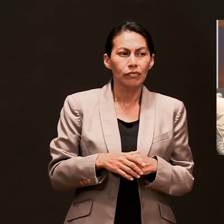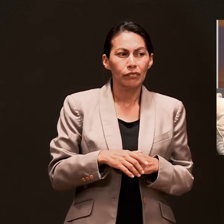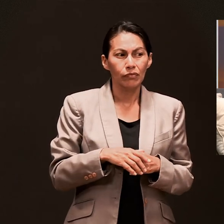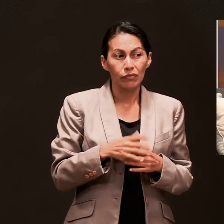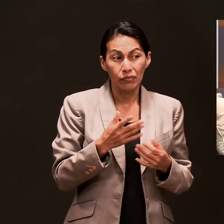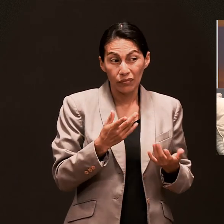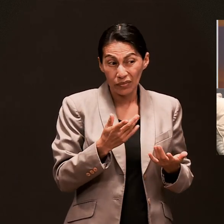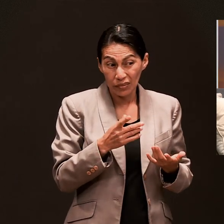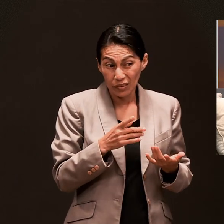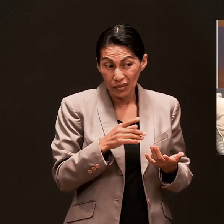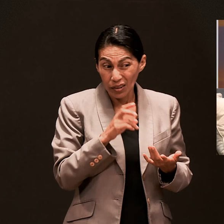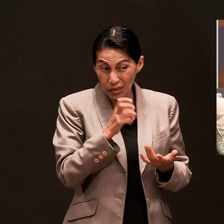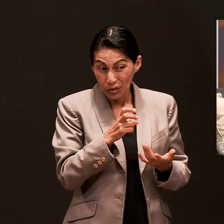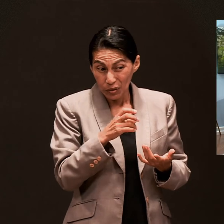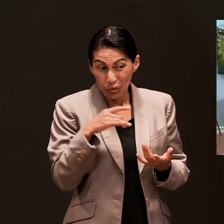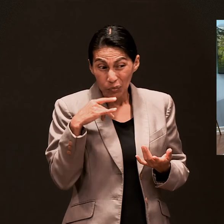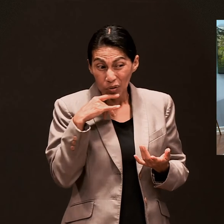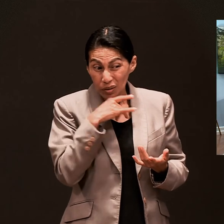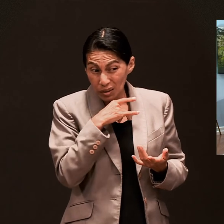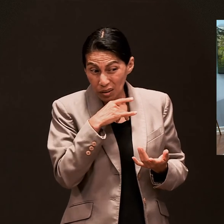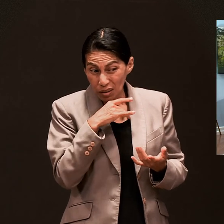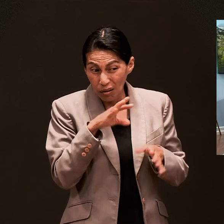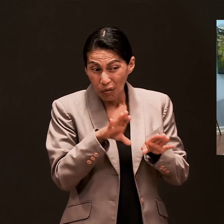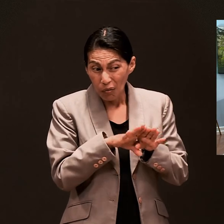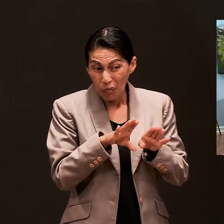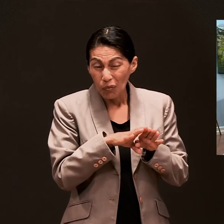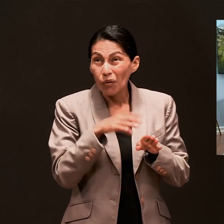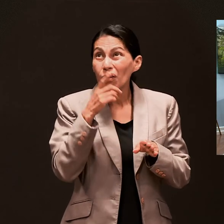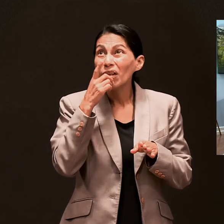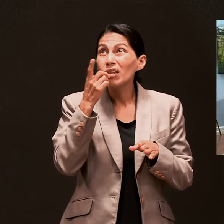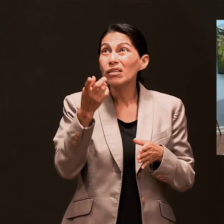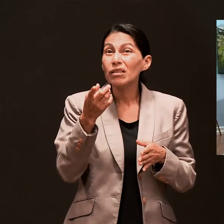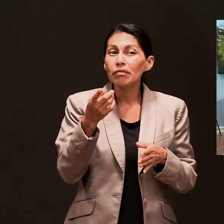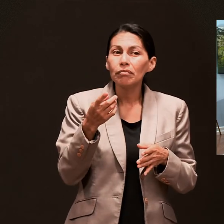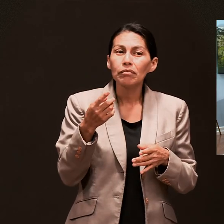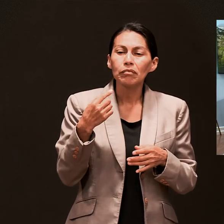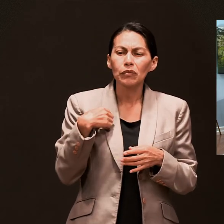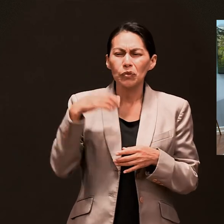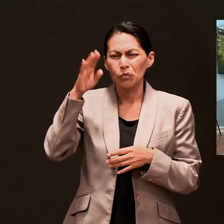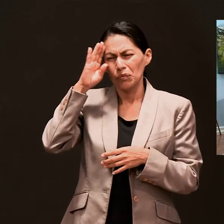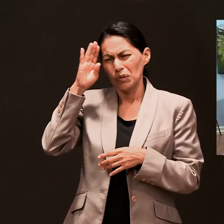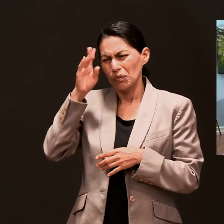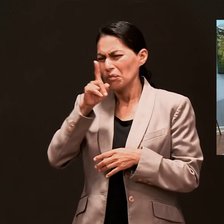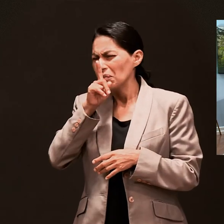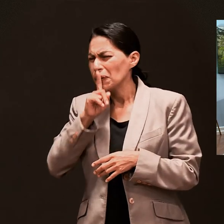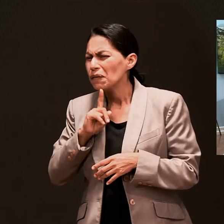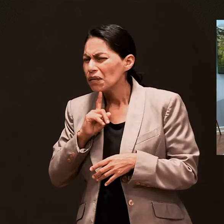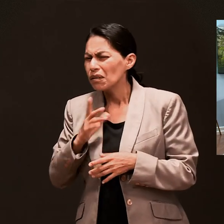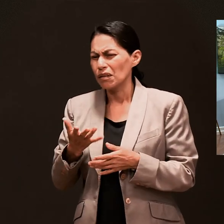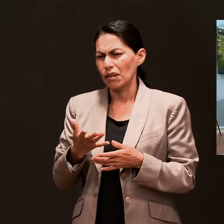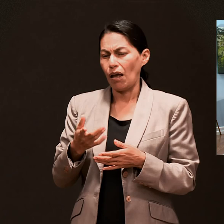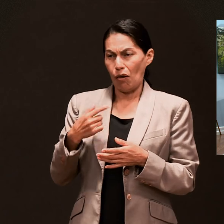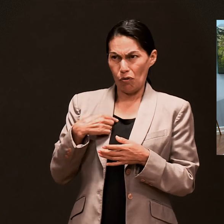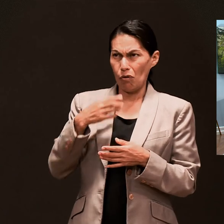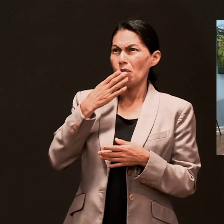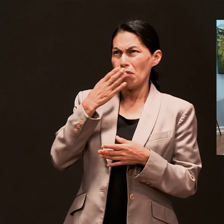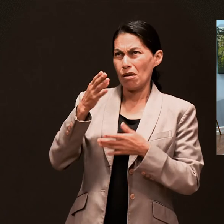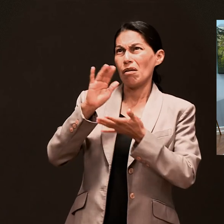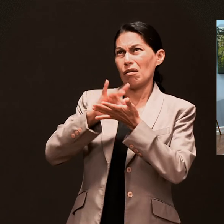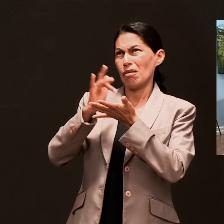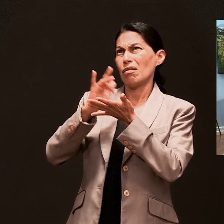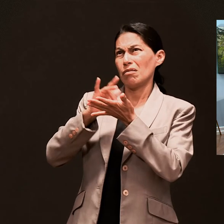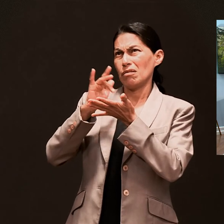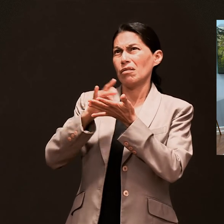sería una forma hipócrita de dirigirse a Dios diciendo Sí sería mentirosas y yo digo